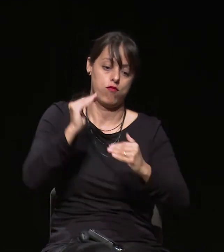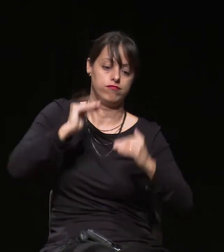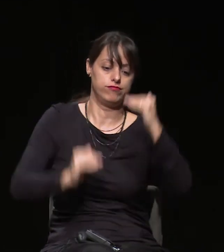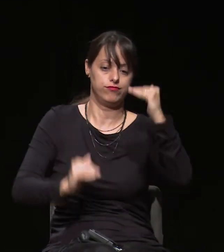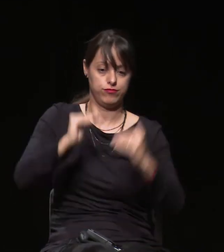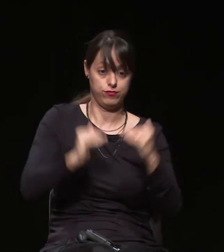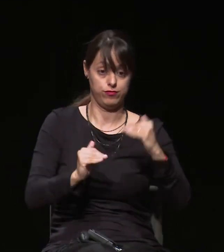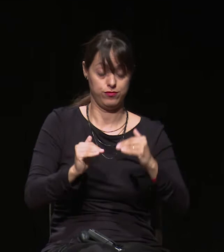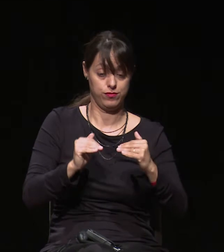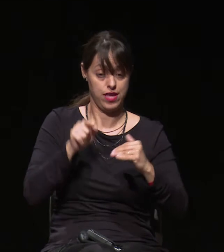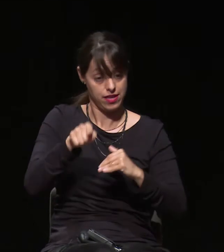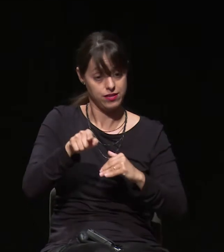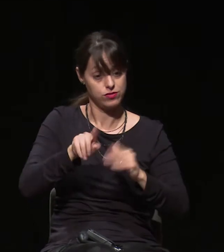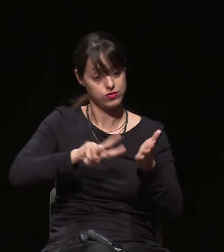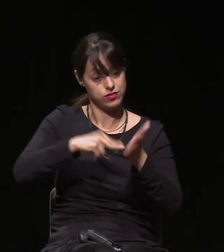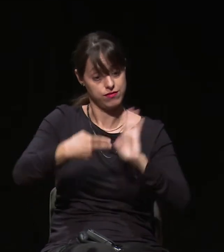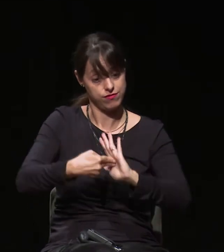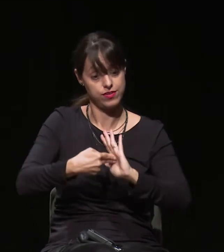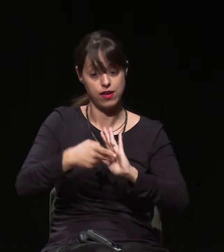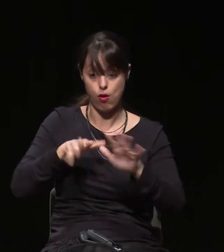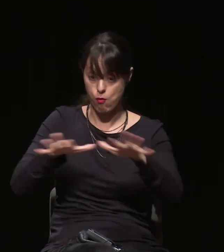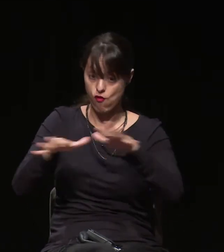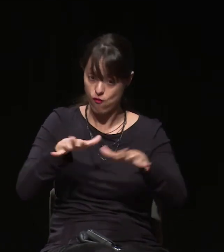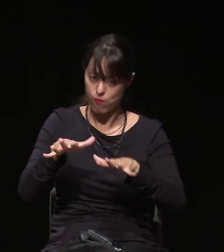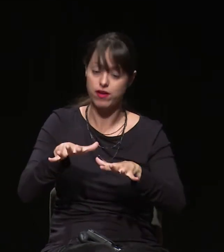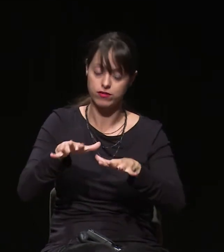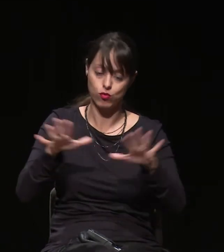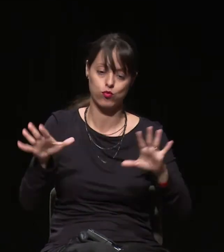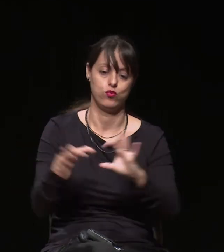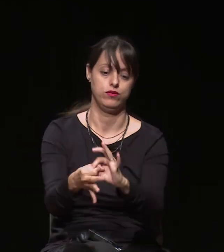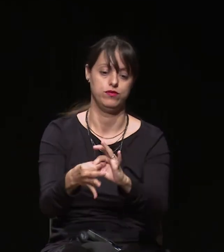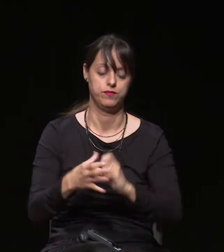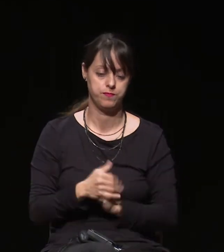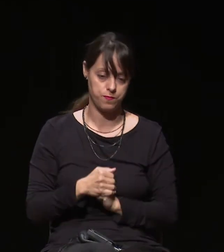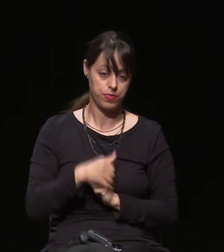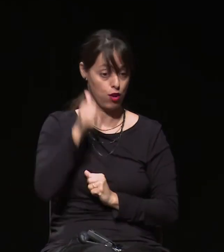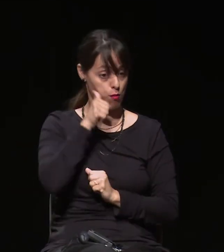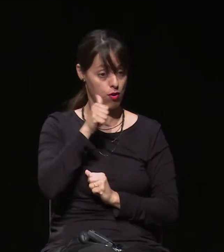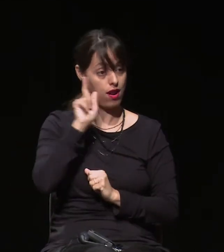o movimento. Por fim, a identificação das mulheres como um